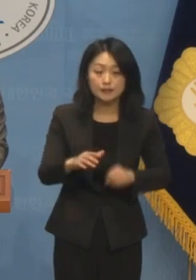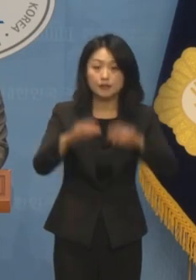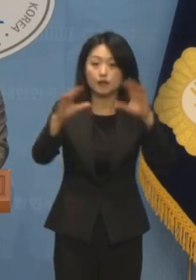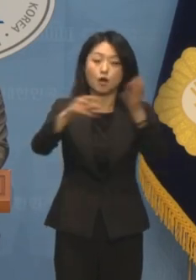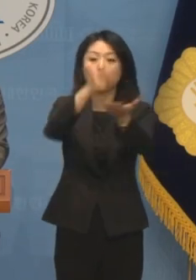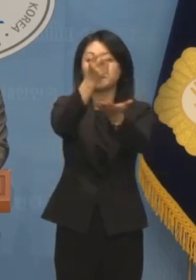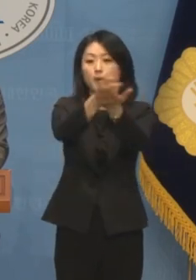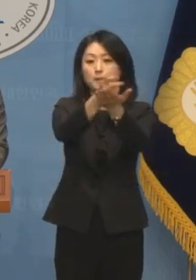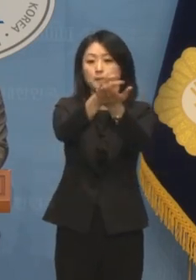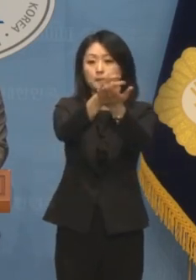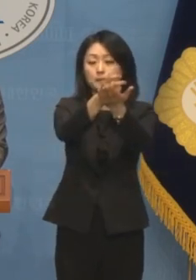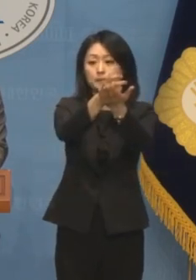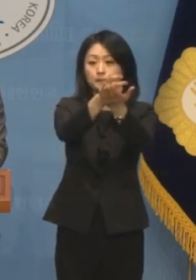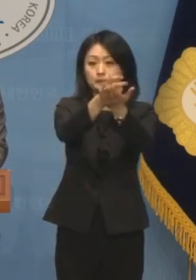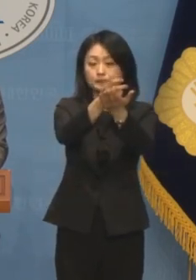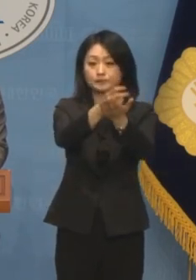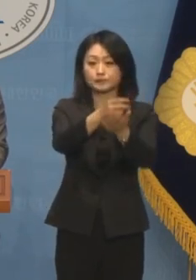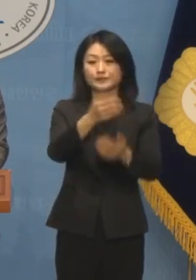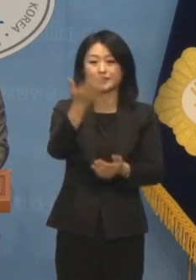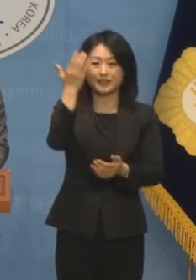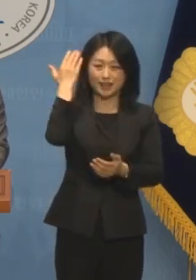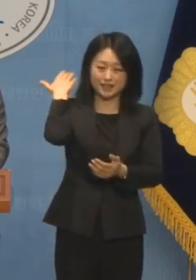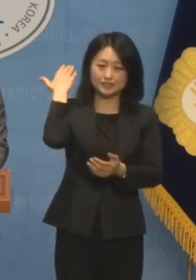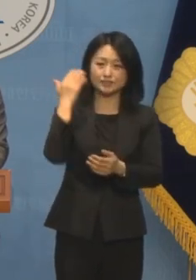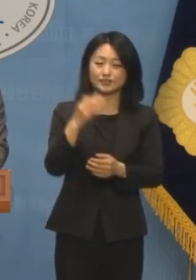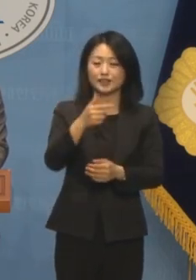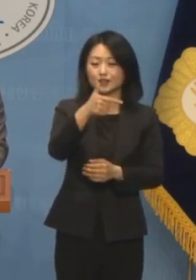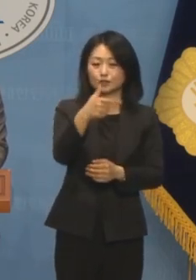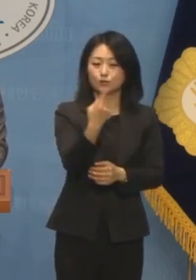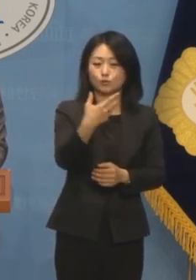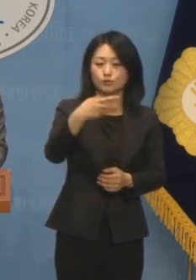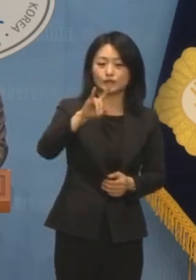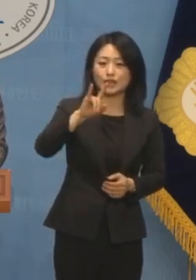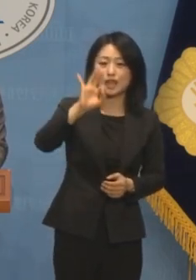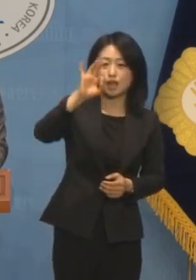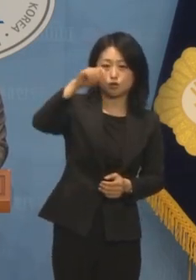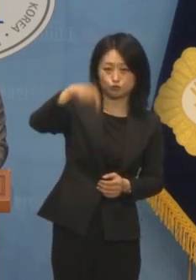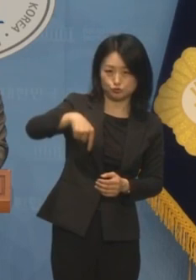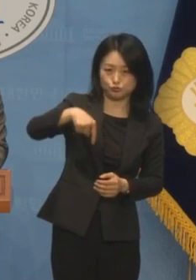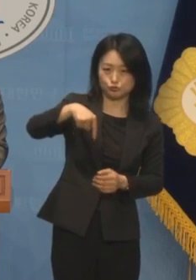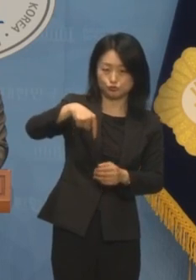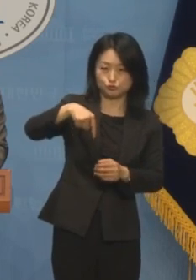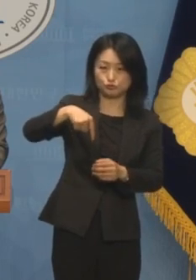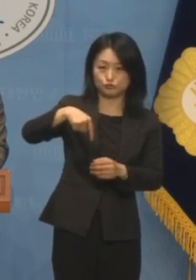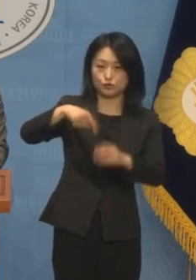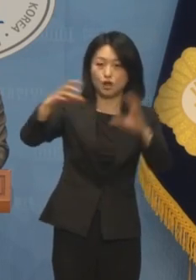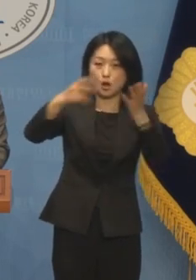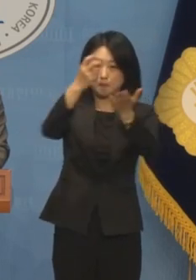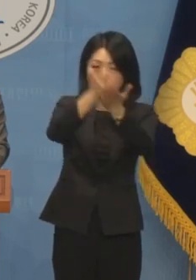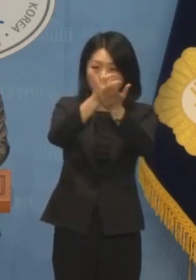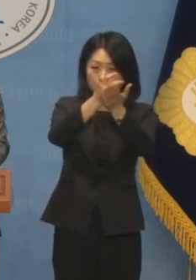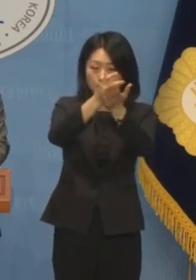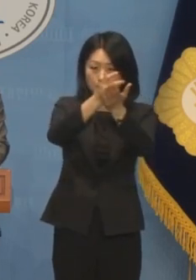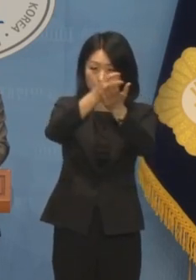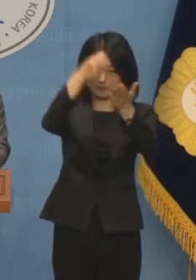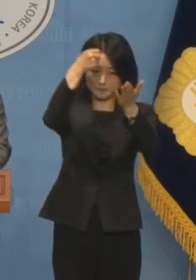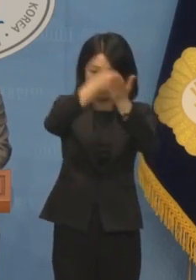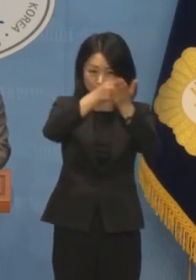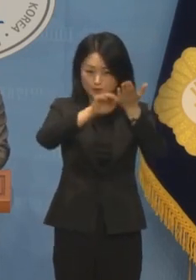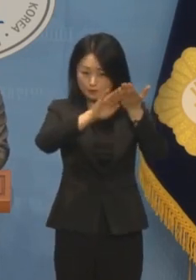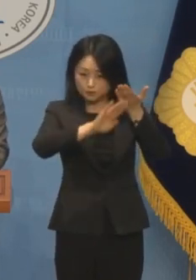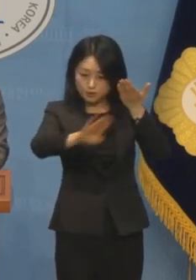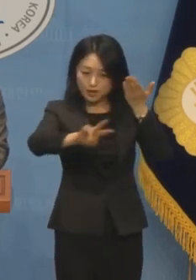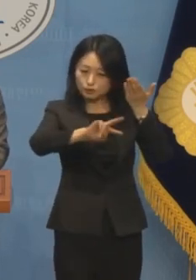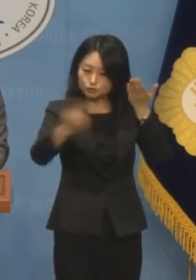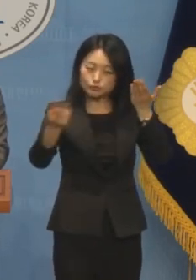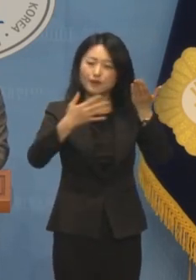체계가 경성 헌법인 관계로 노태우 정권 제6공화국 이래 단 한 번도 헌법을